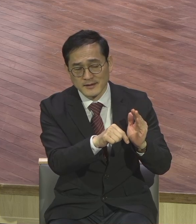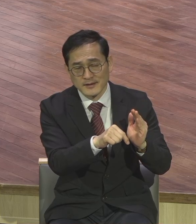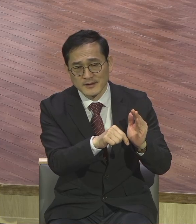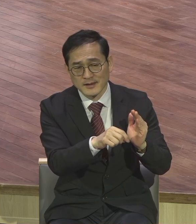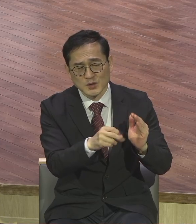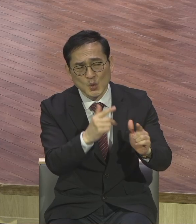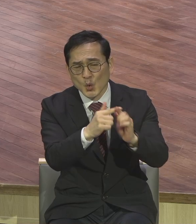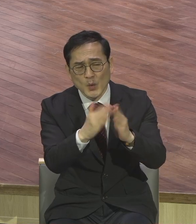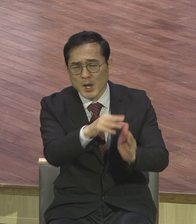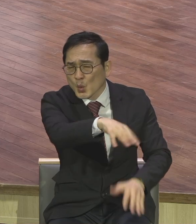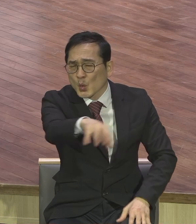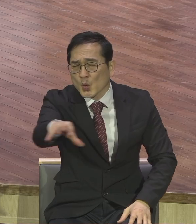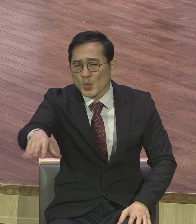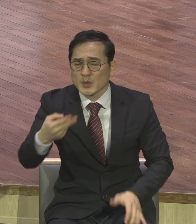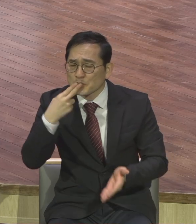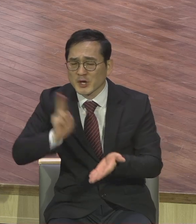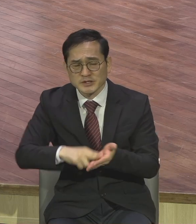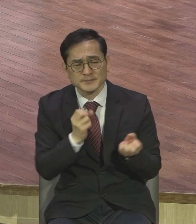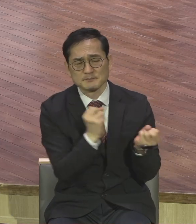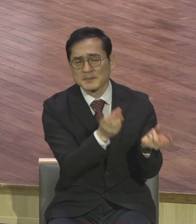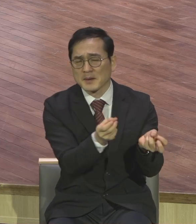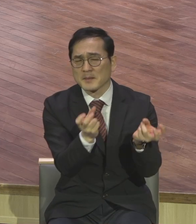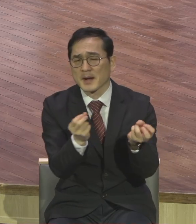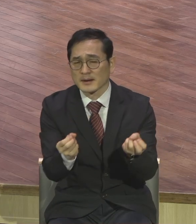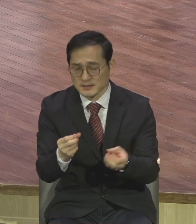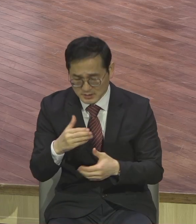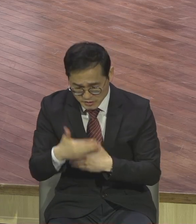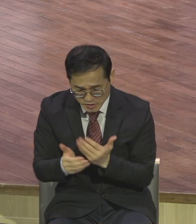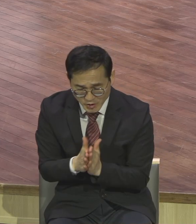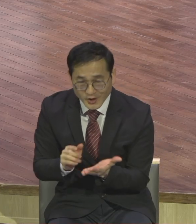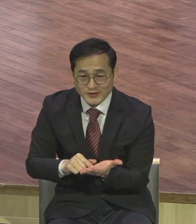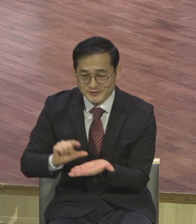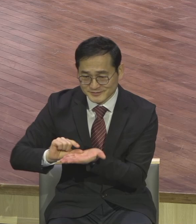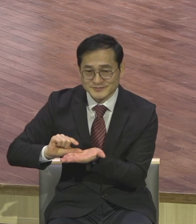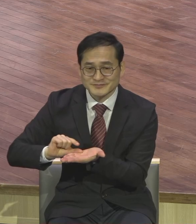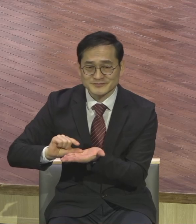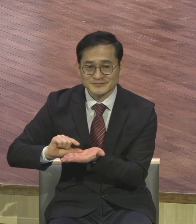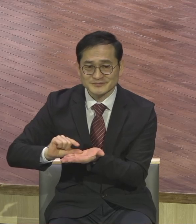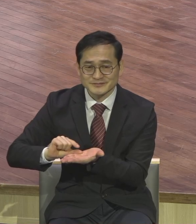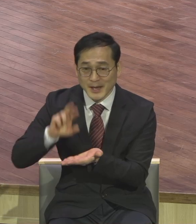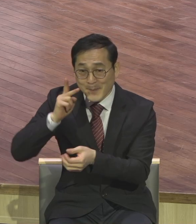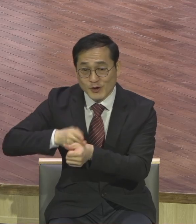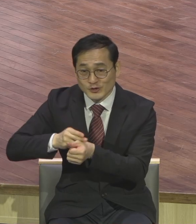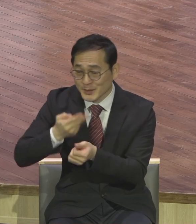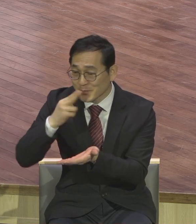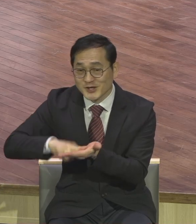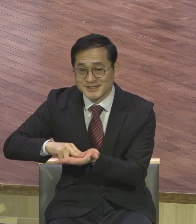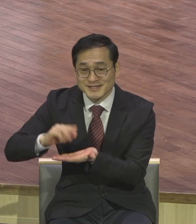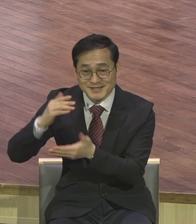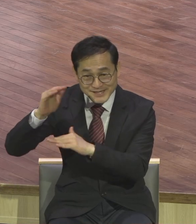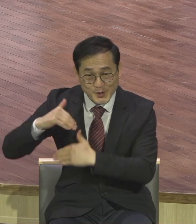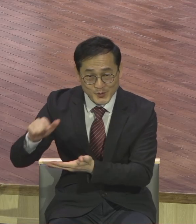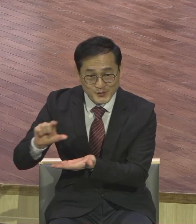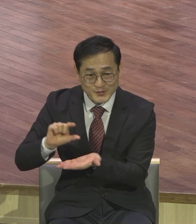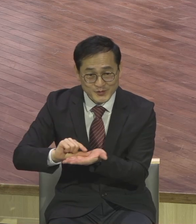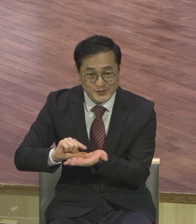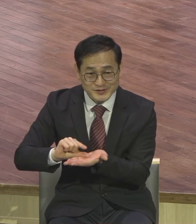다양한 서신서를 쓴 이유가 뭐냐? 14권의 서신서를 이 바울이 썼는데 그 이유가